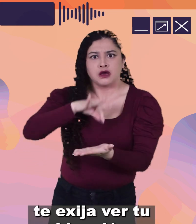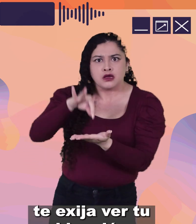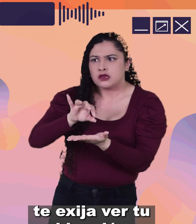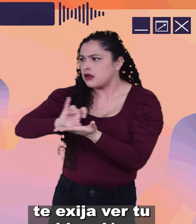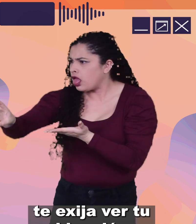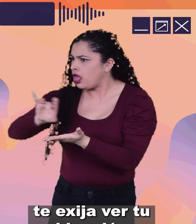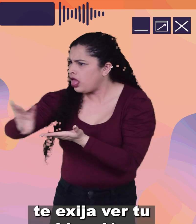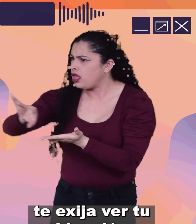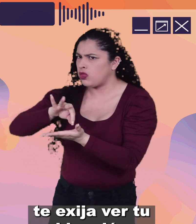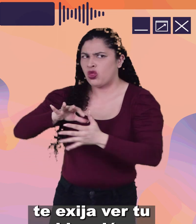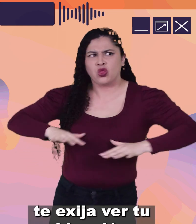exija ver tu ubicación.